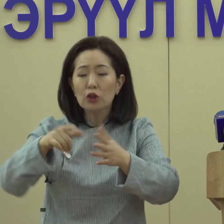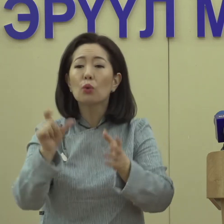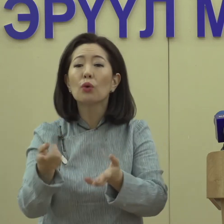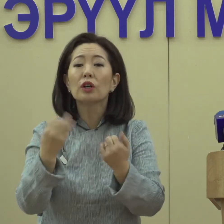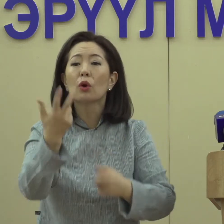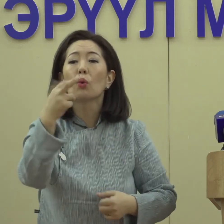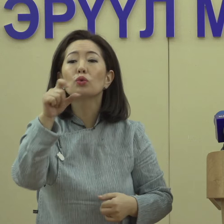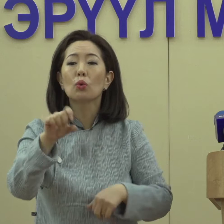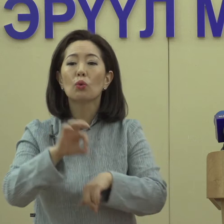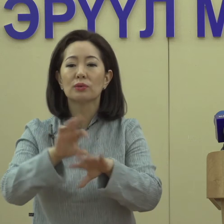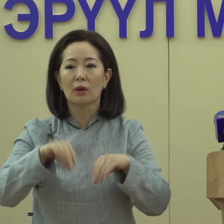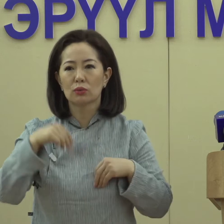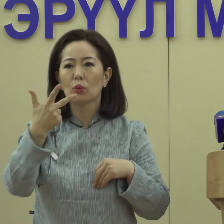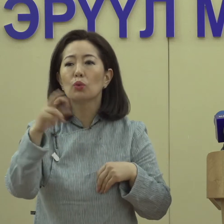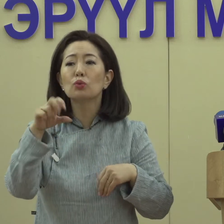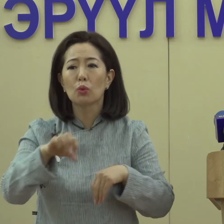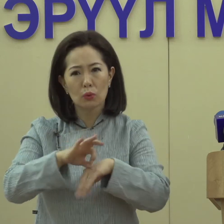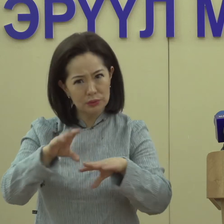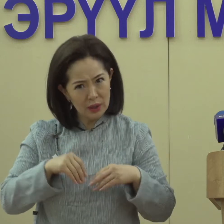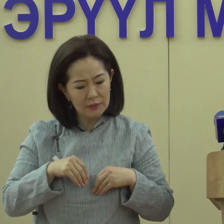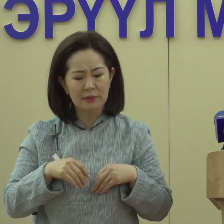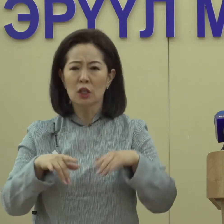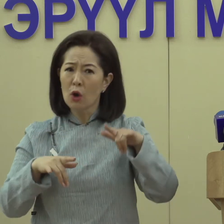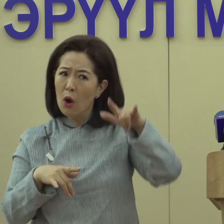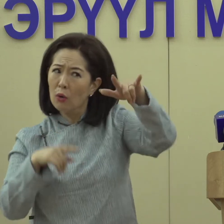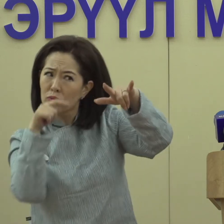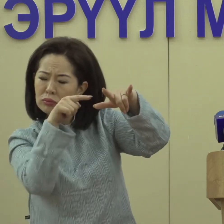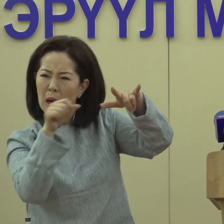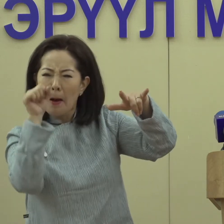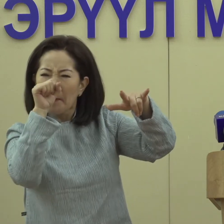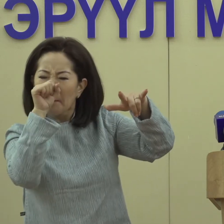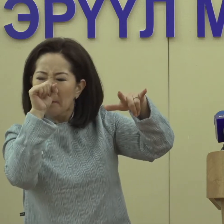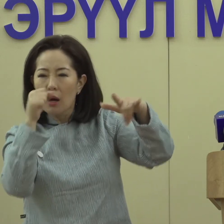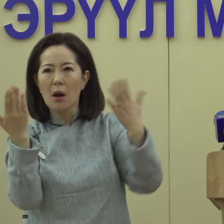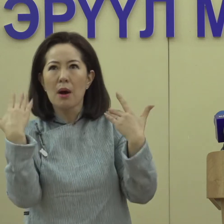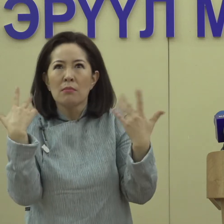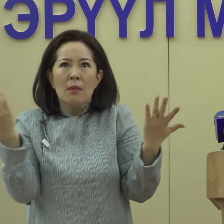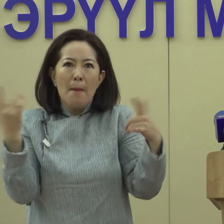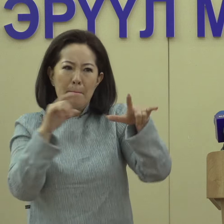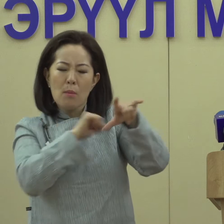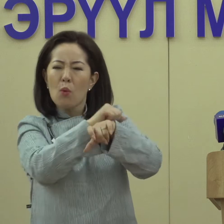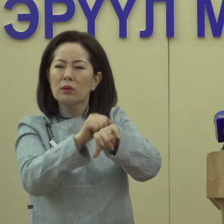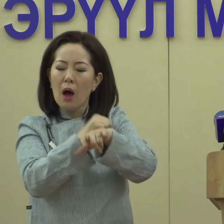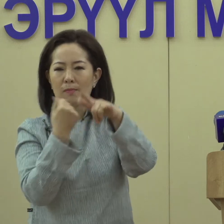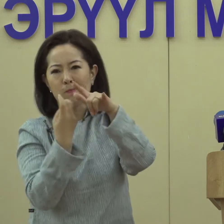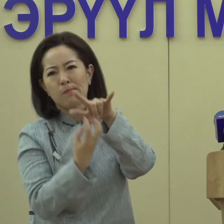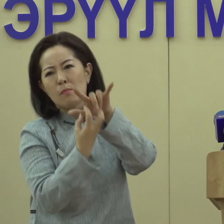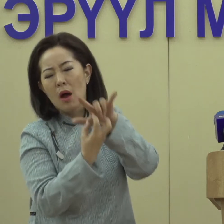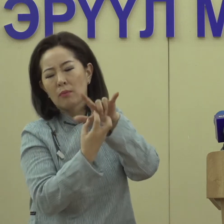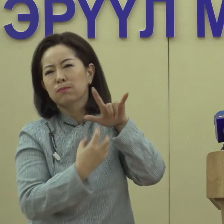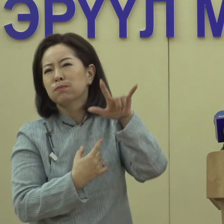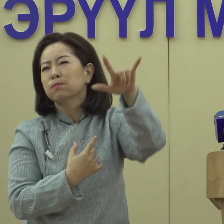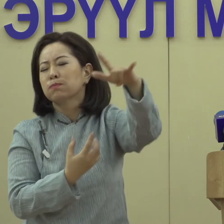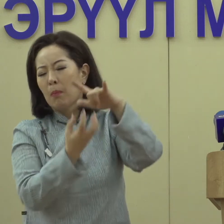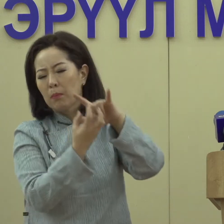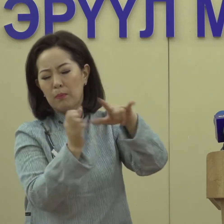жуулчлал ялангуяа одоо онгоц бас битүү агааргүй орчинд удаан цагаар одоо сууж явах нь бол халдвар тараах одоо нөхцөл бүрдүүлж